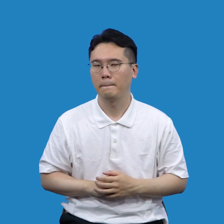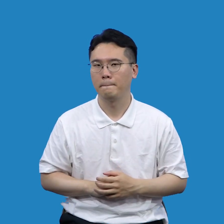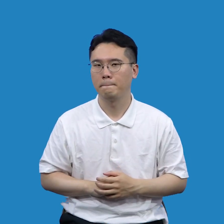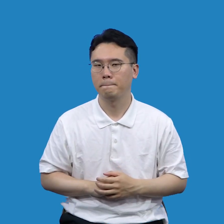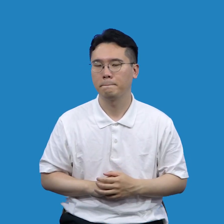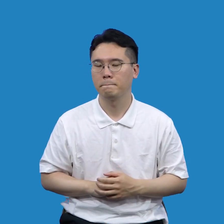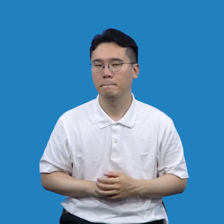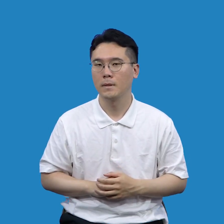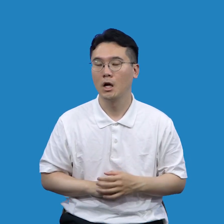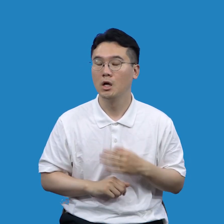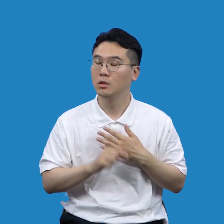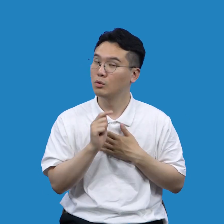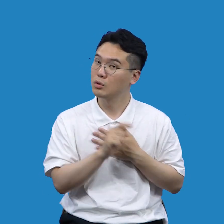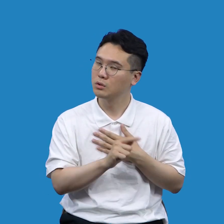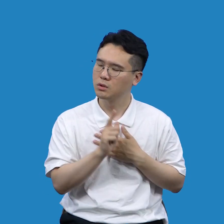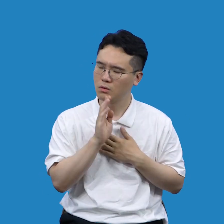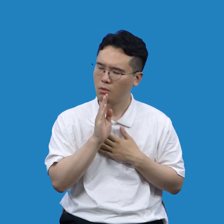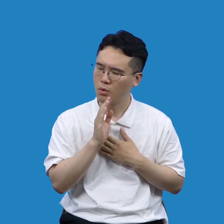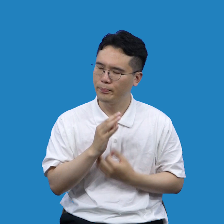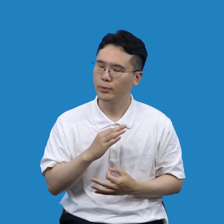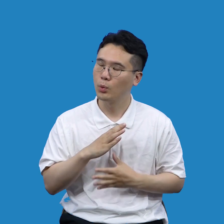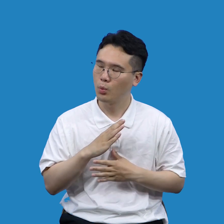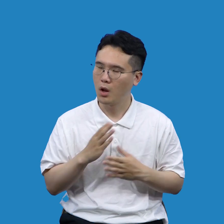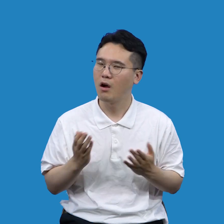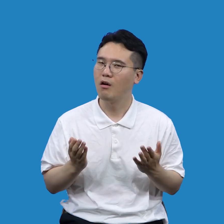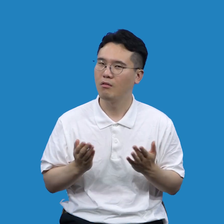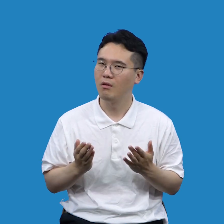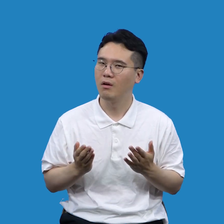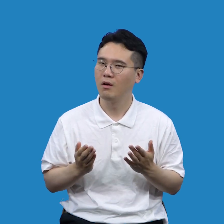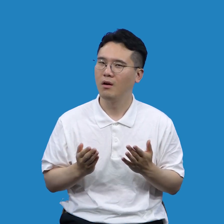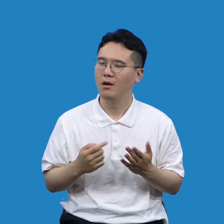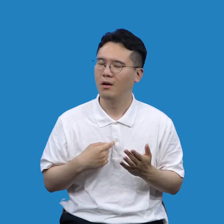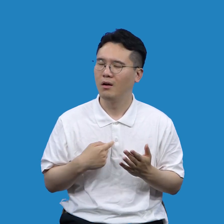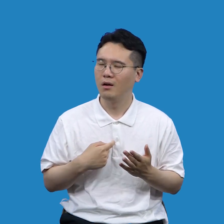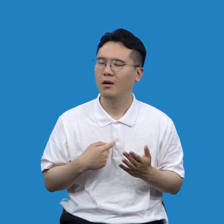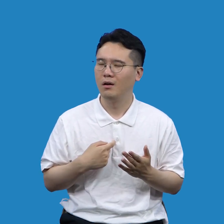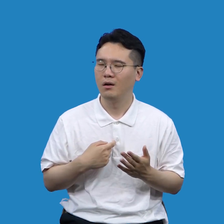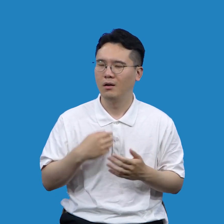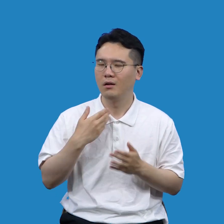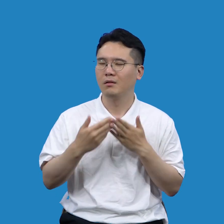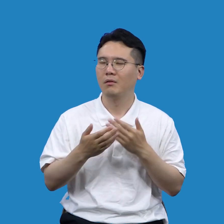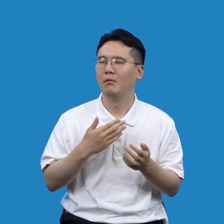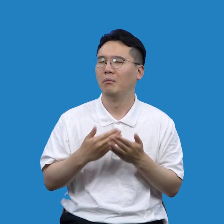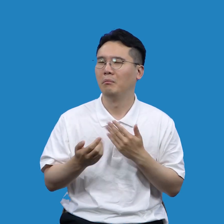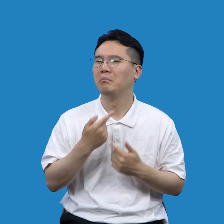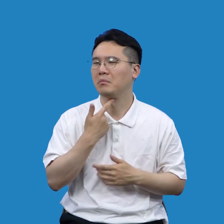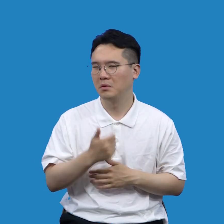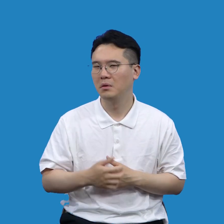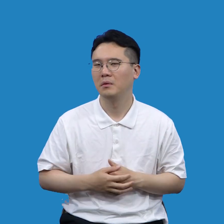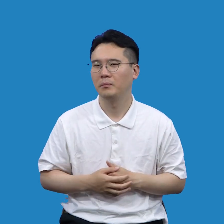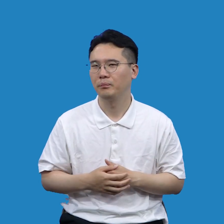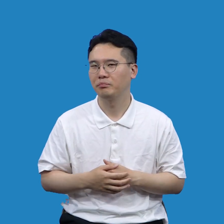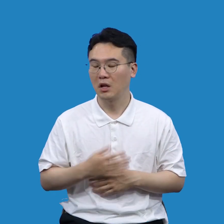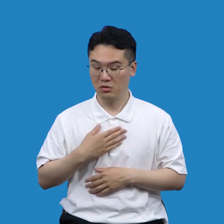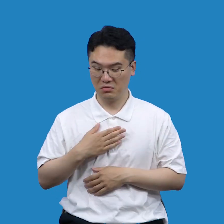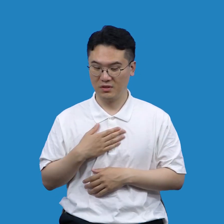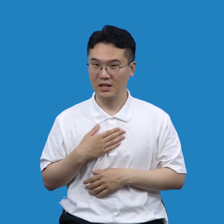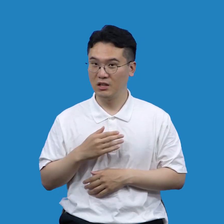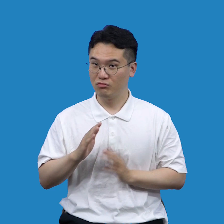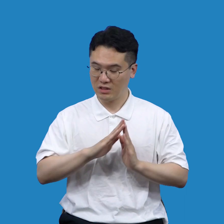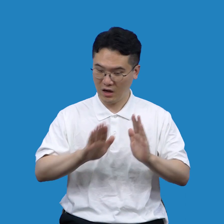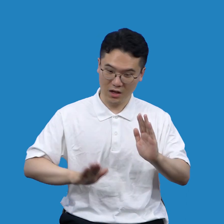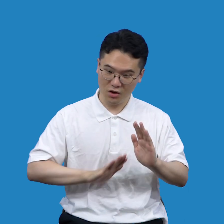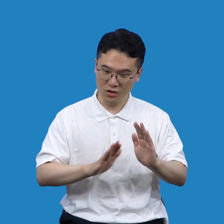저는 이것이 얼마나 놀라운 것인지를 실감하는 사람 중에 한 사람입니다. 저는 저희 집에서 제가 처음 예수를